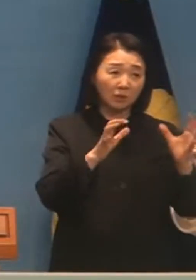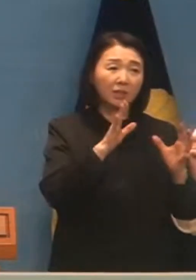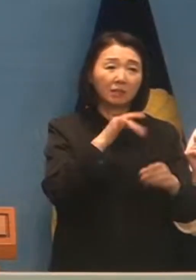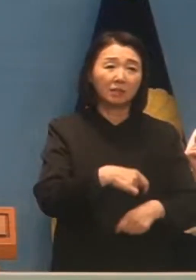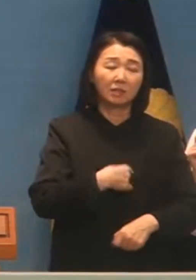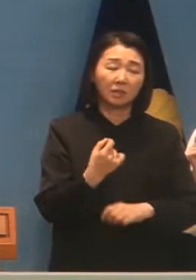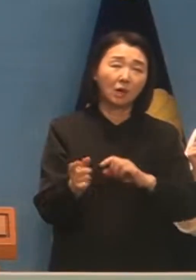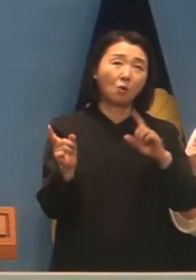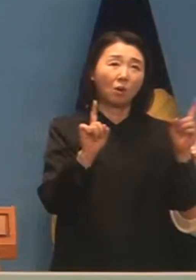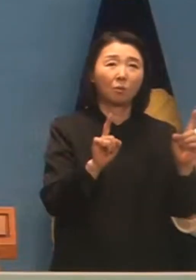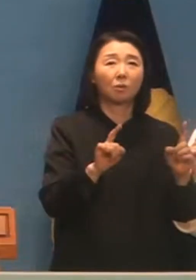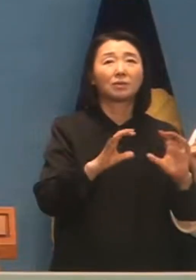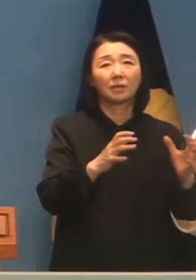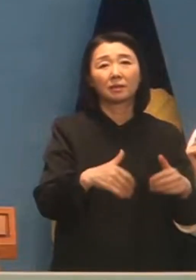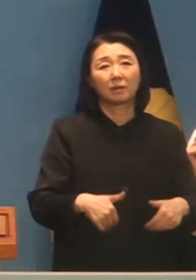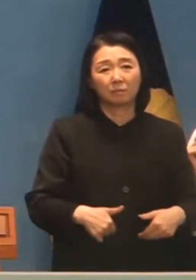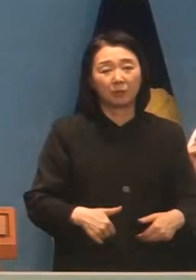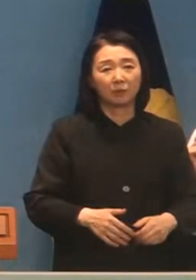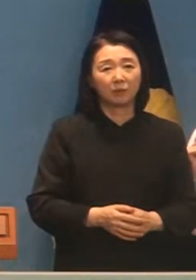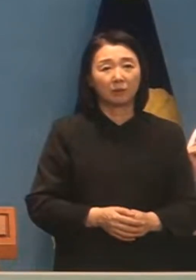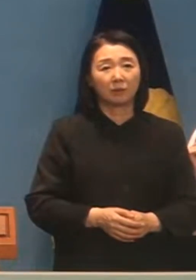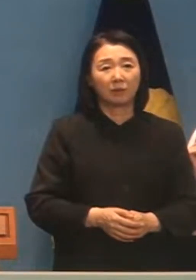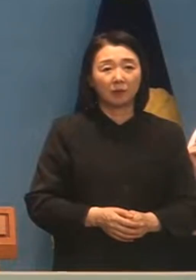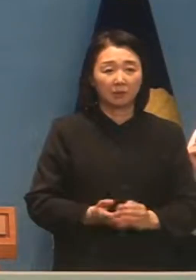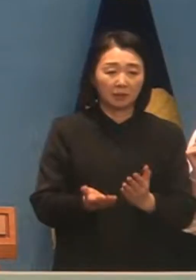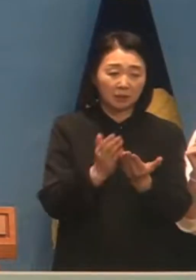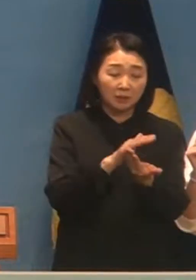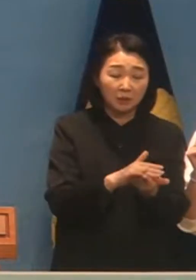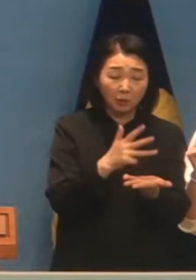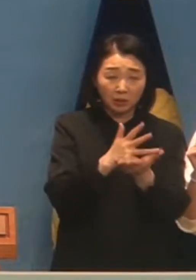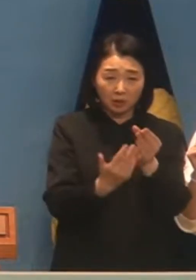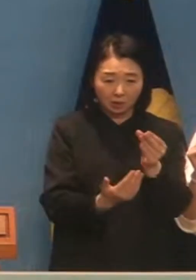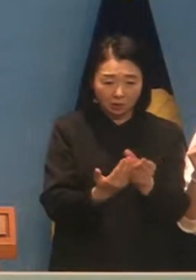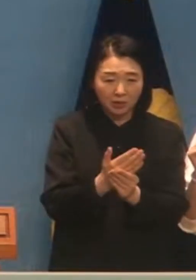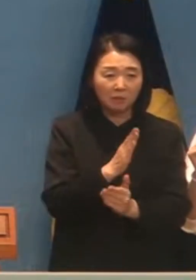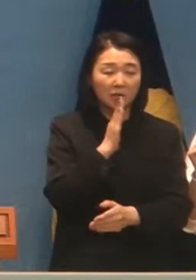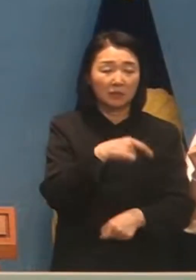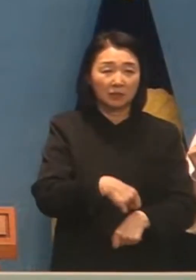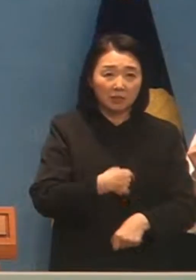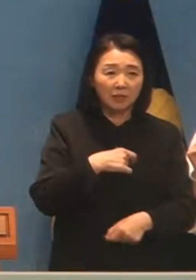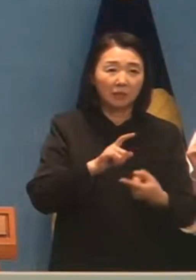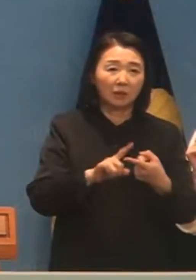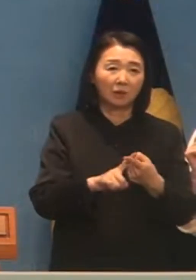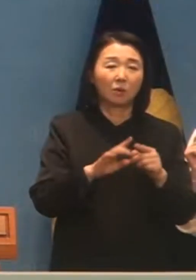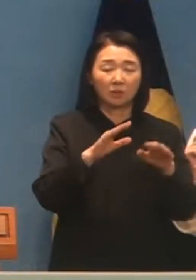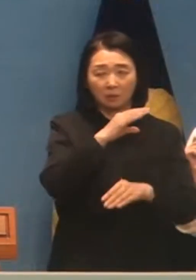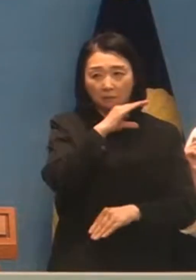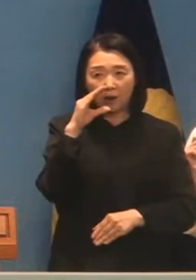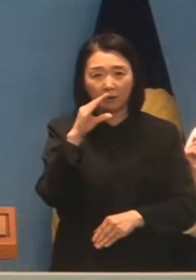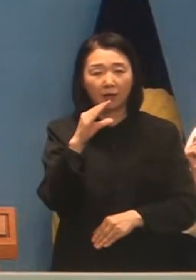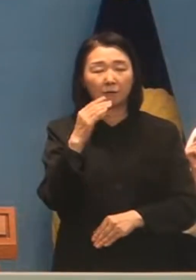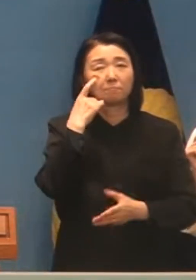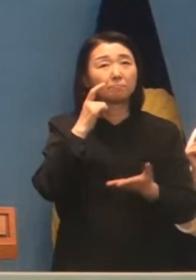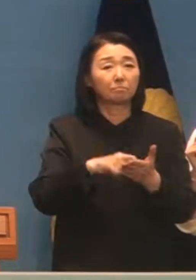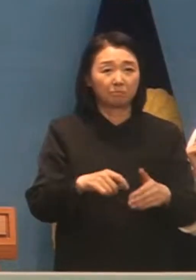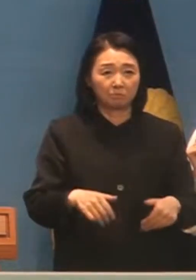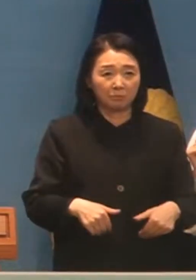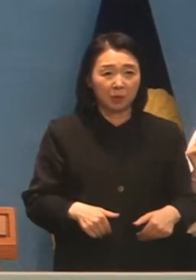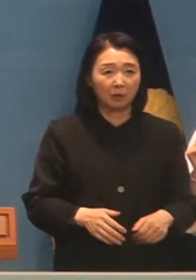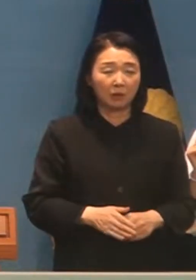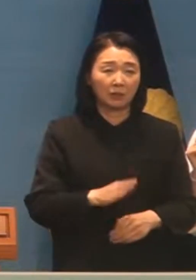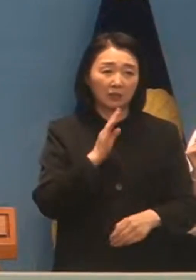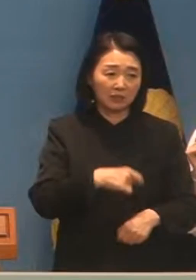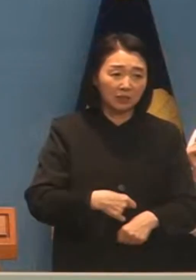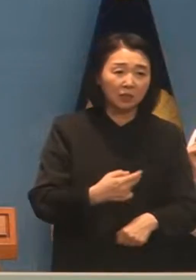진실과 회복의 세상이어야 합니다. 세월호와 이태원 참사의 진상을 이제는 제대로 규명해야 합니다.